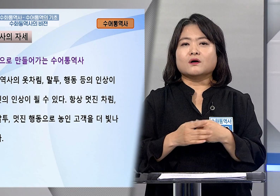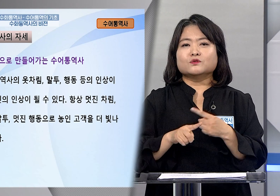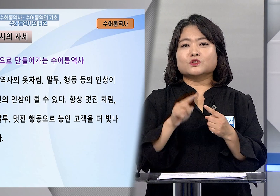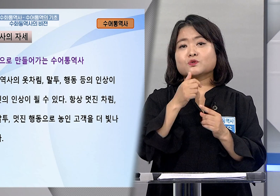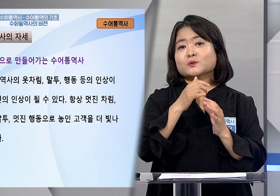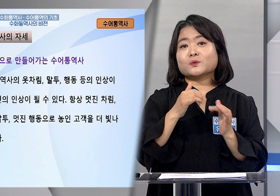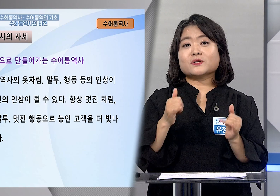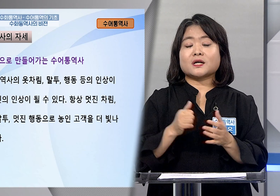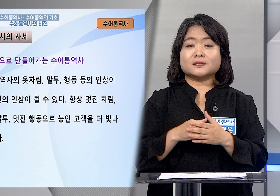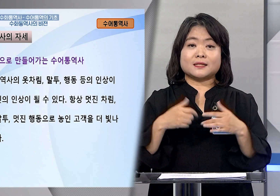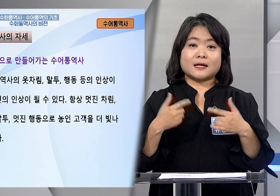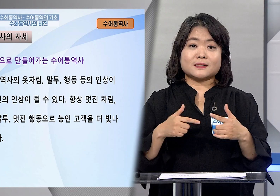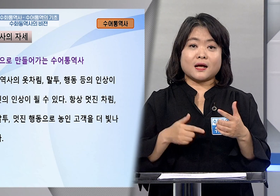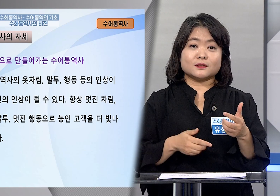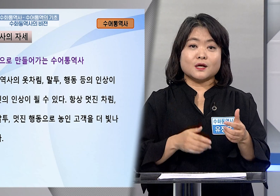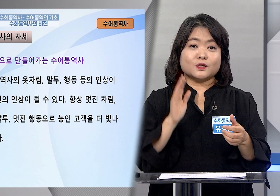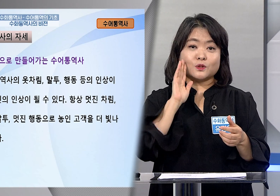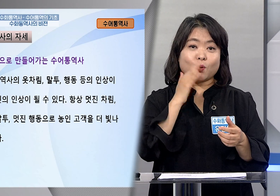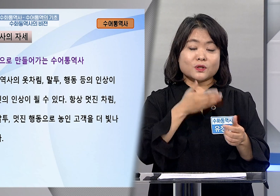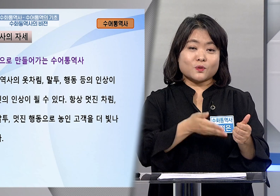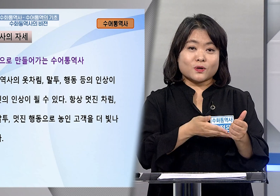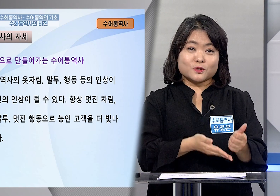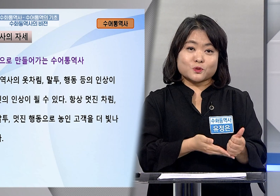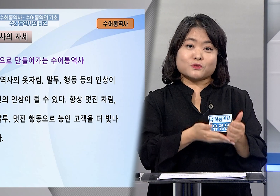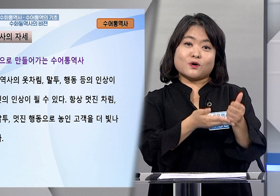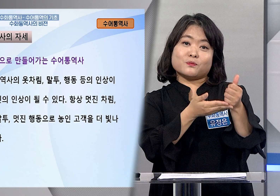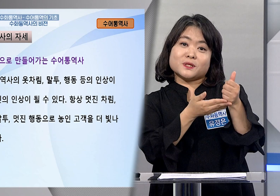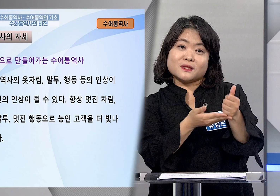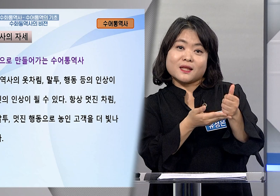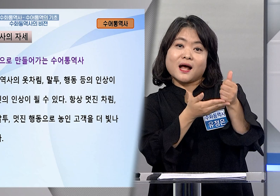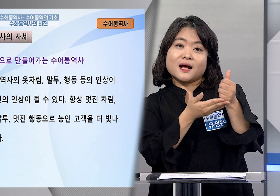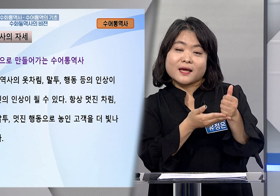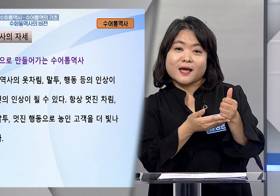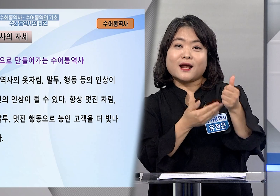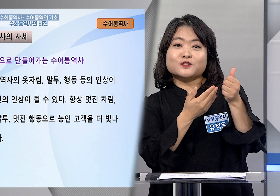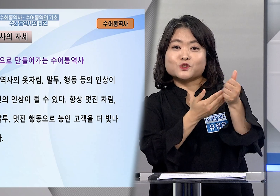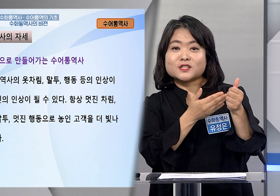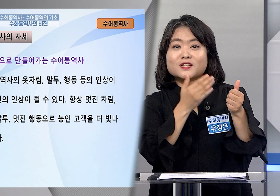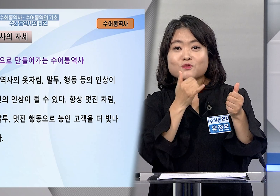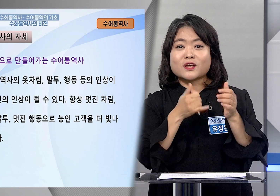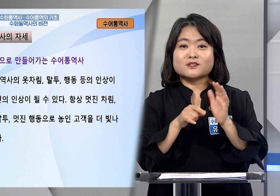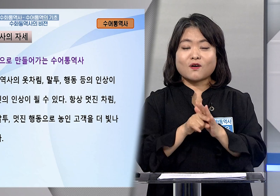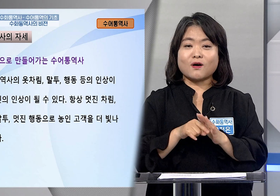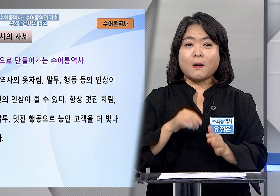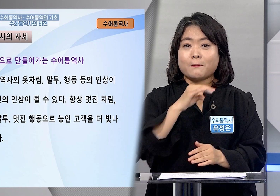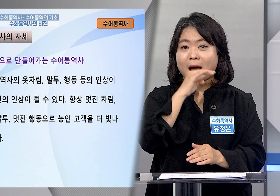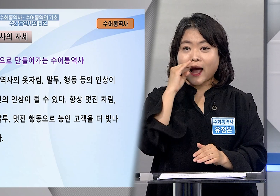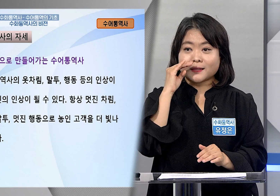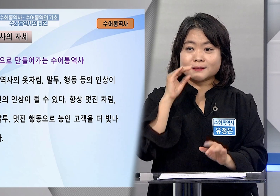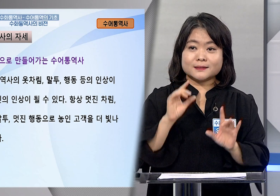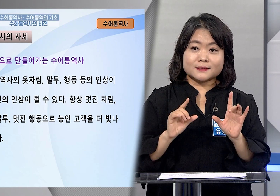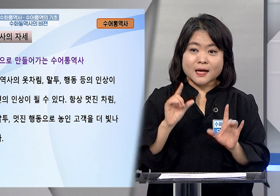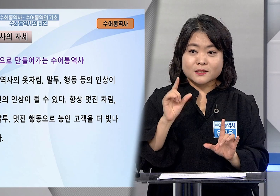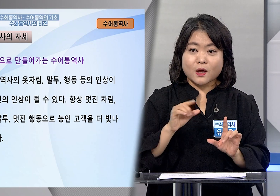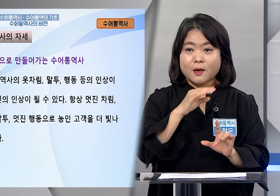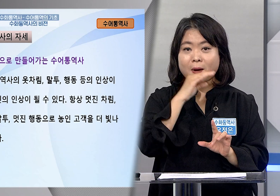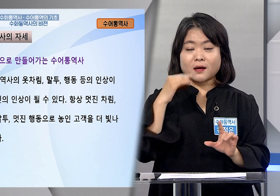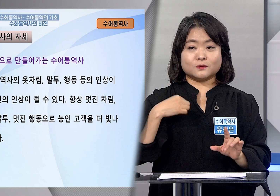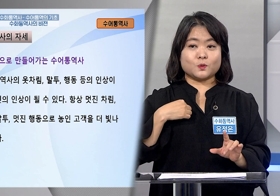우리 수화통역사는 항상 농인 고객을 좀 더 빛나게 할 수 있기 위해서 바른 자세, 바른